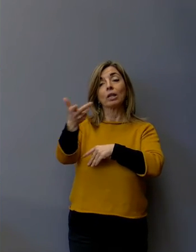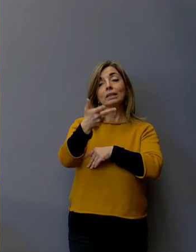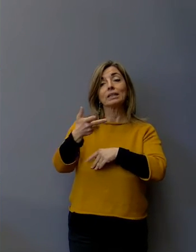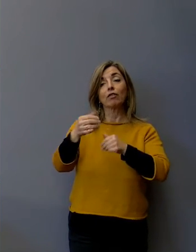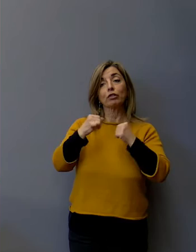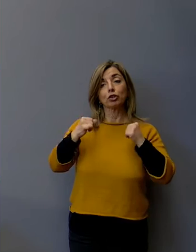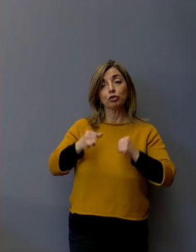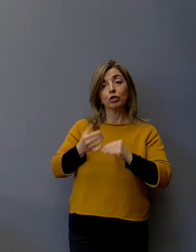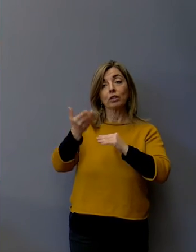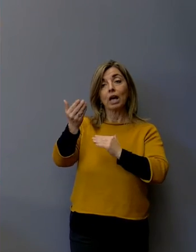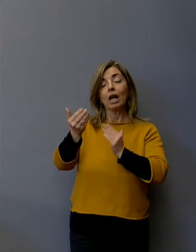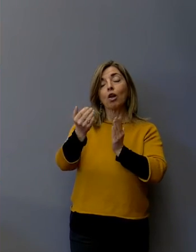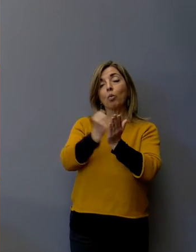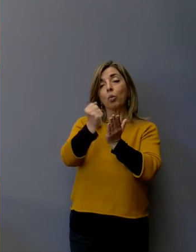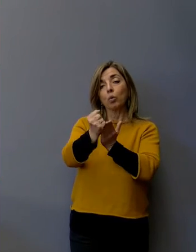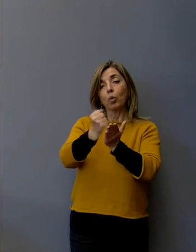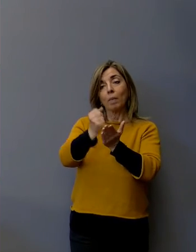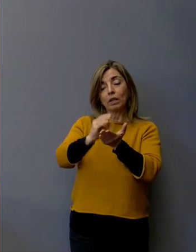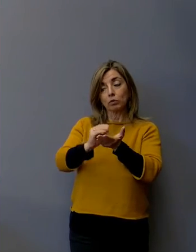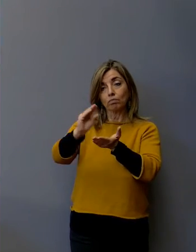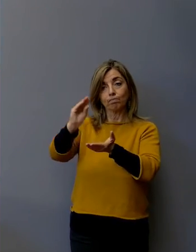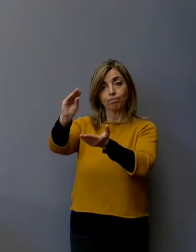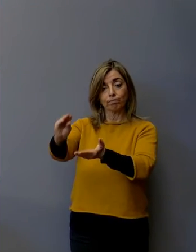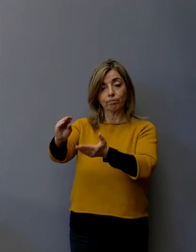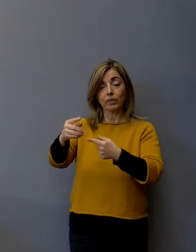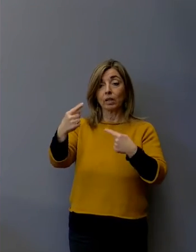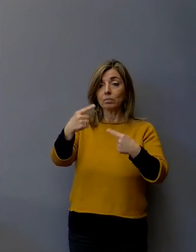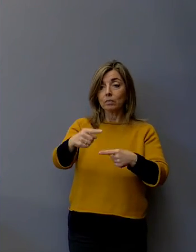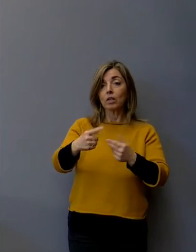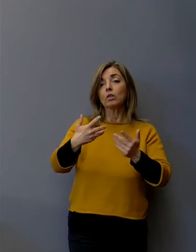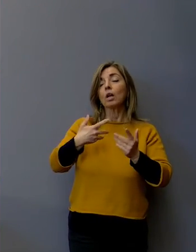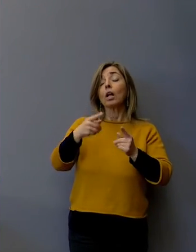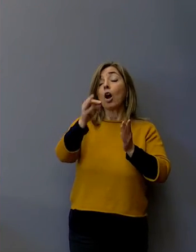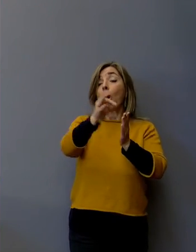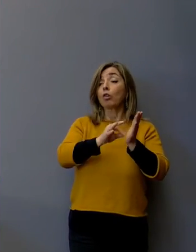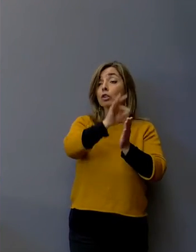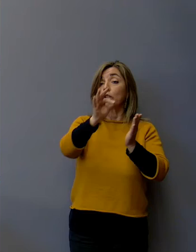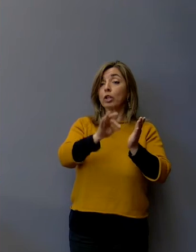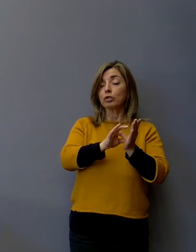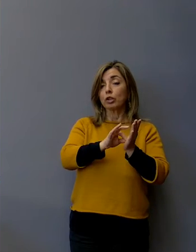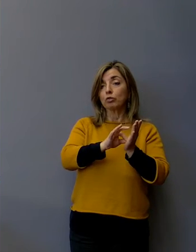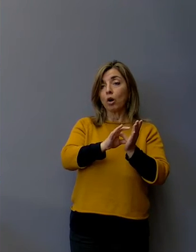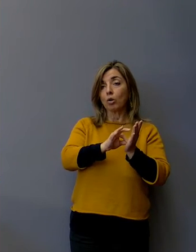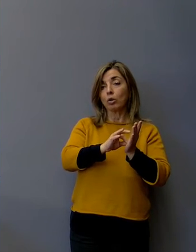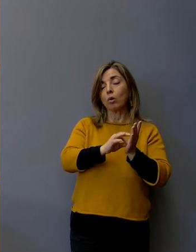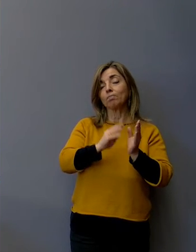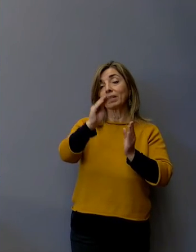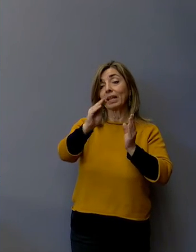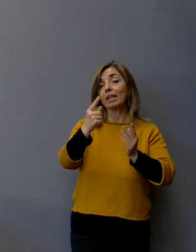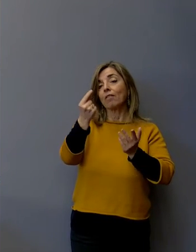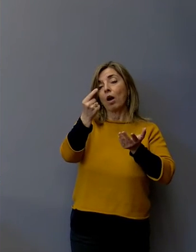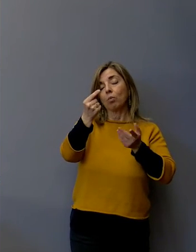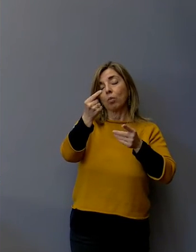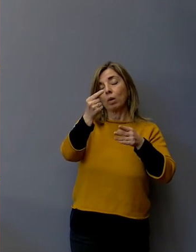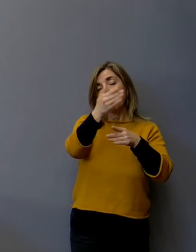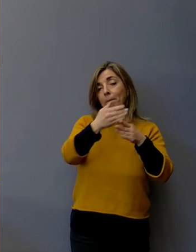ma ovviamente è stato respinto un ordine del giorno che prevedeva di assegnare una quota fissa dei proventi delle entrate cimiteriali per destinare l'attività di